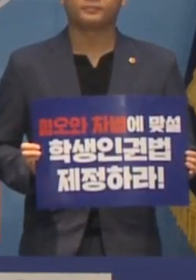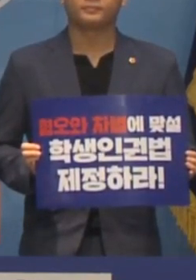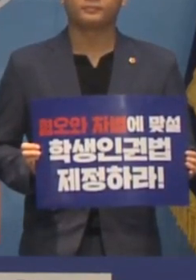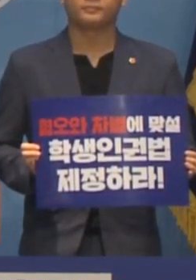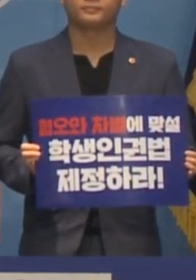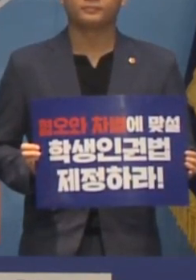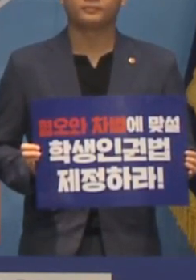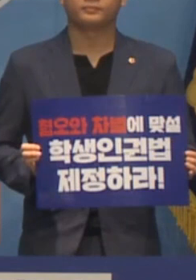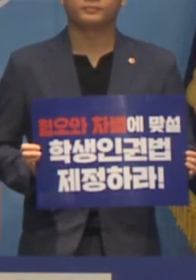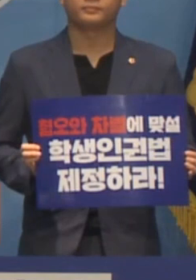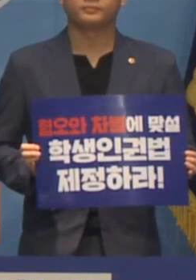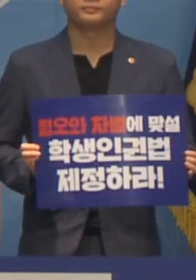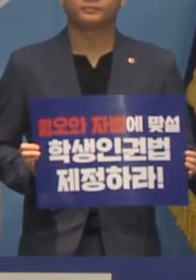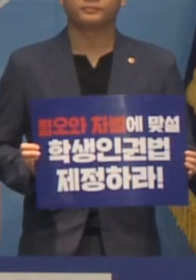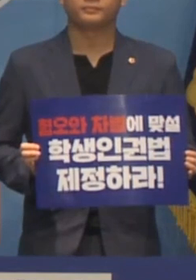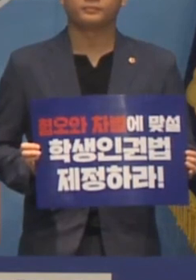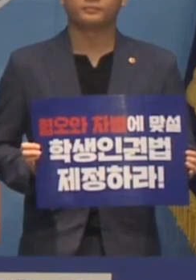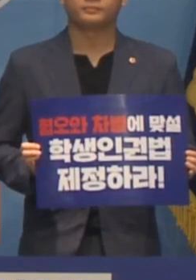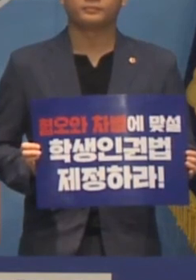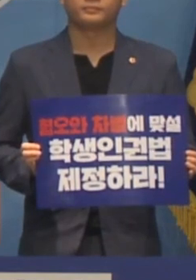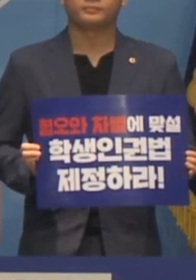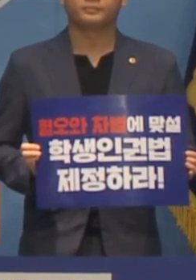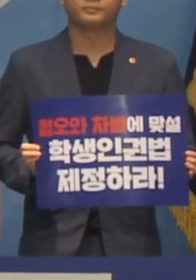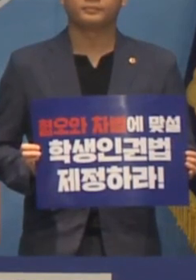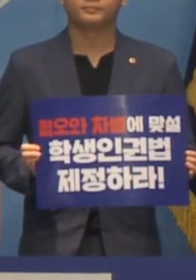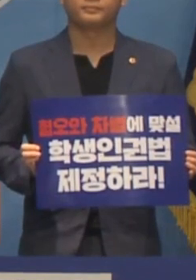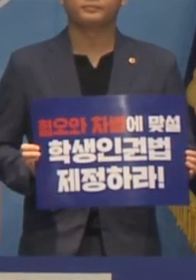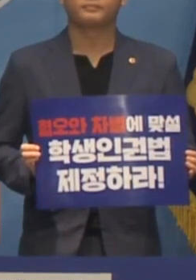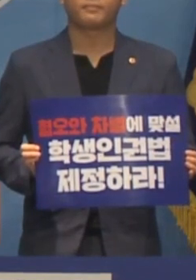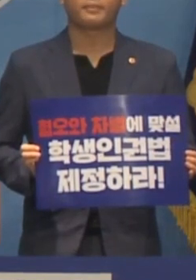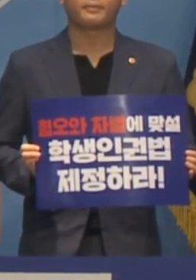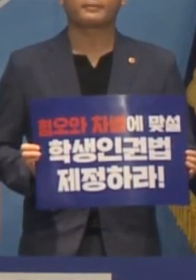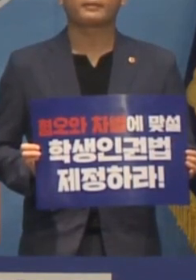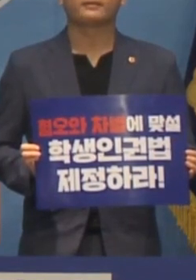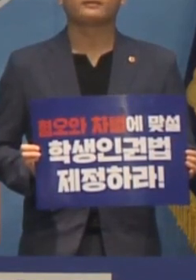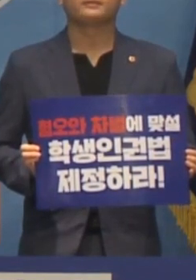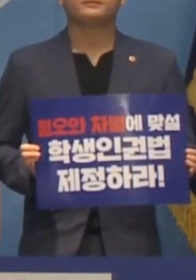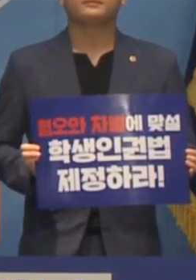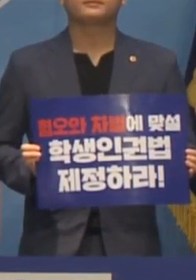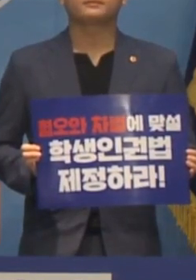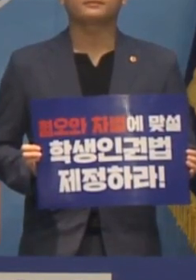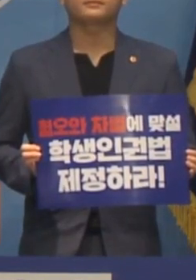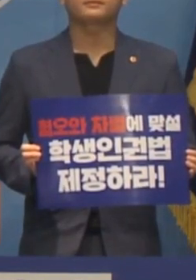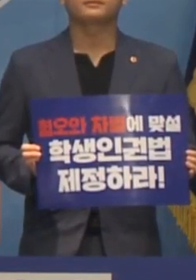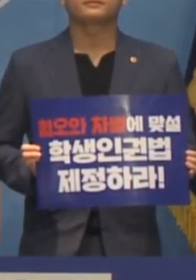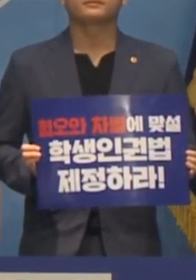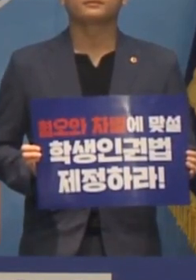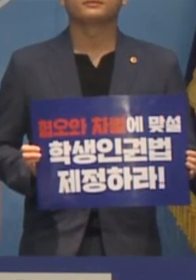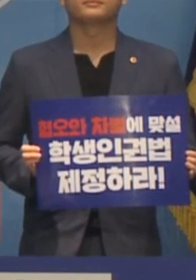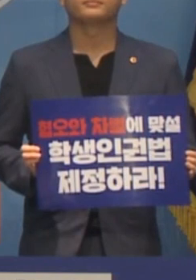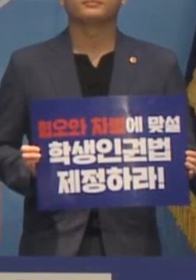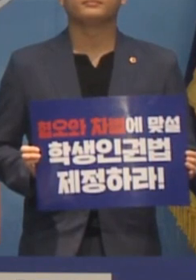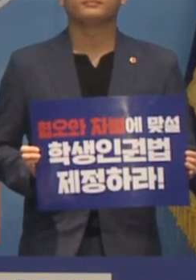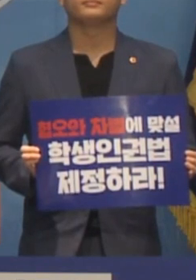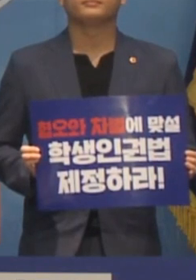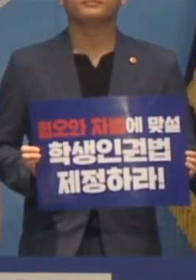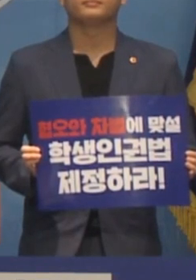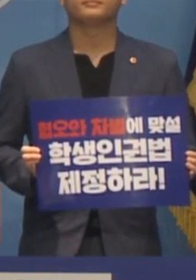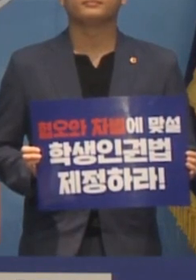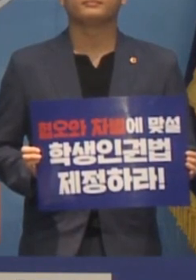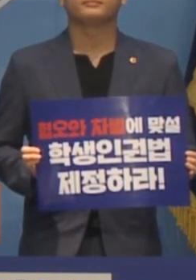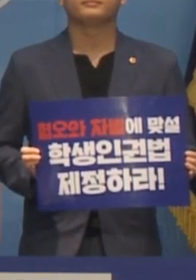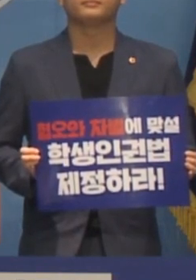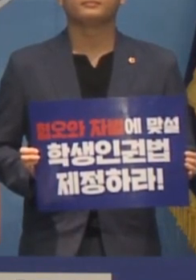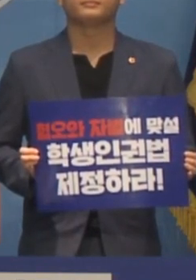우리 국회의원님들 함께 빨리 법안 통과해 주시기를 부탁드리는